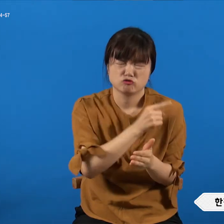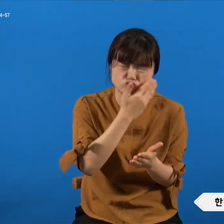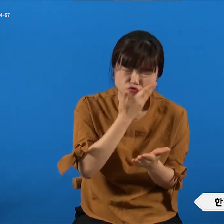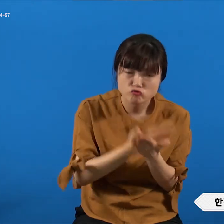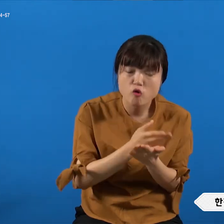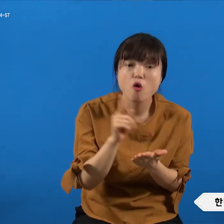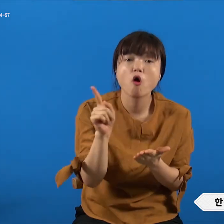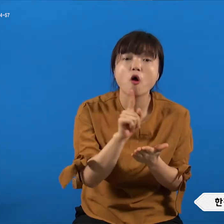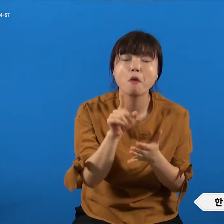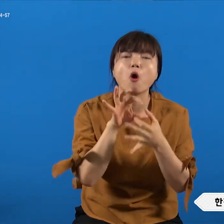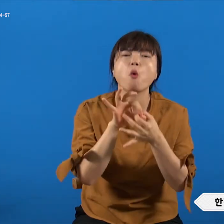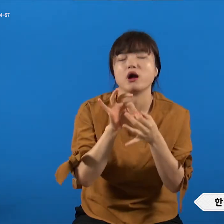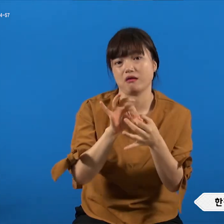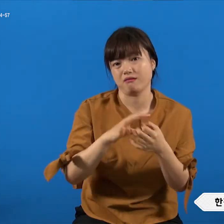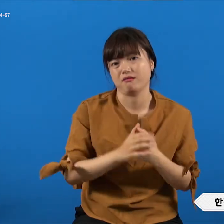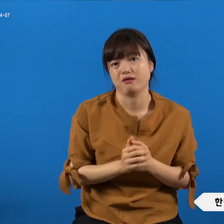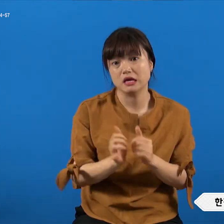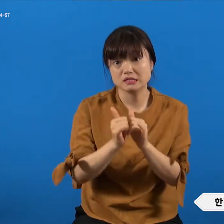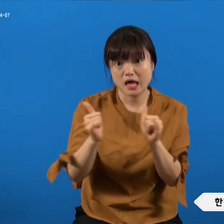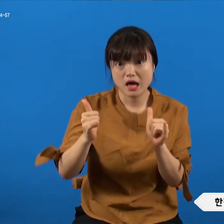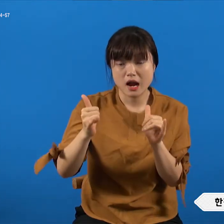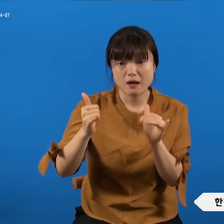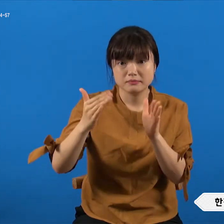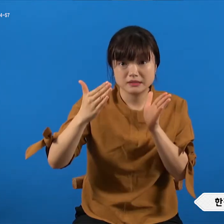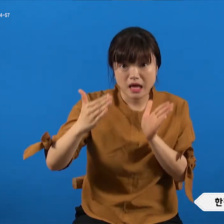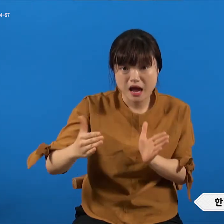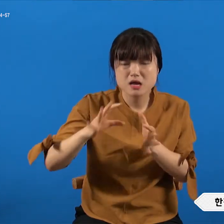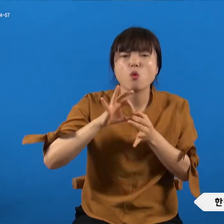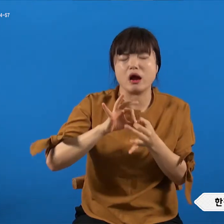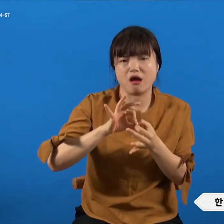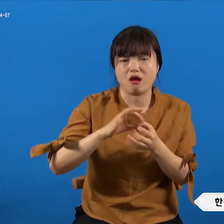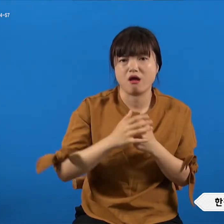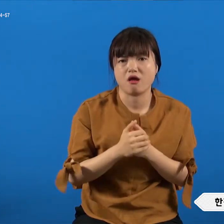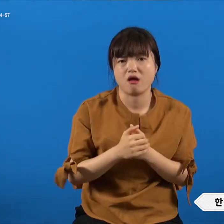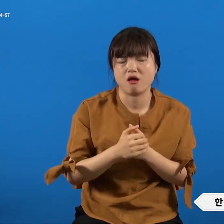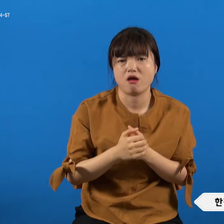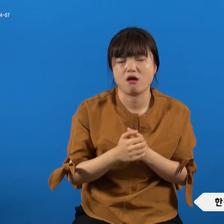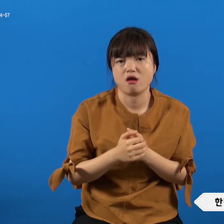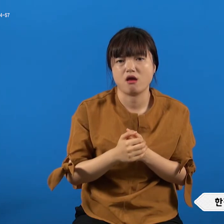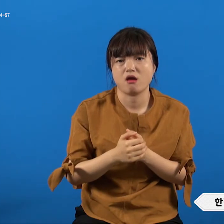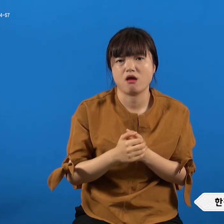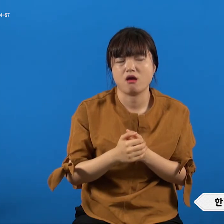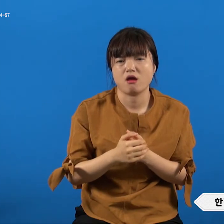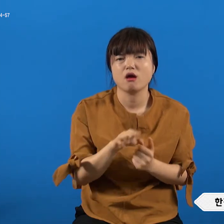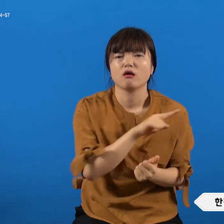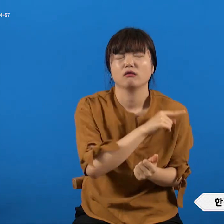중요한 것은 바로 관계가 회복되는 것이다. 그것이 그의 철학이었습니다.